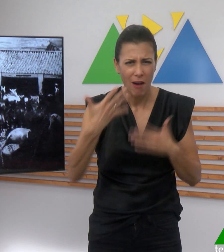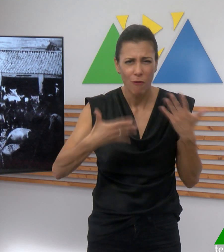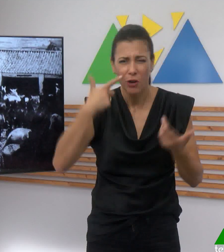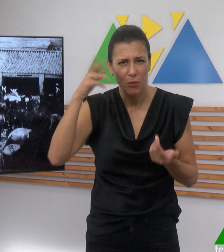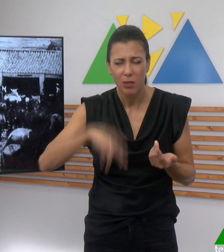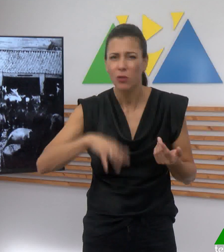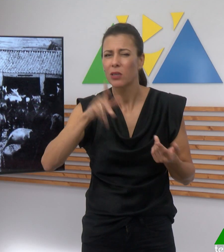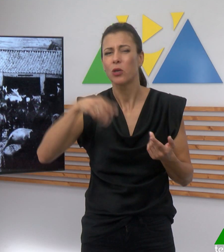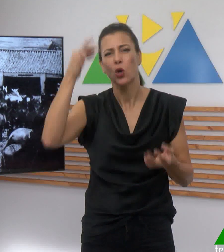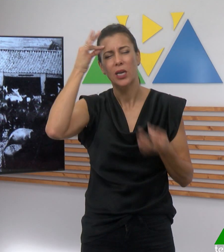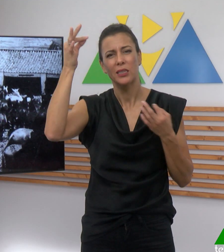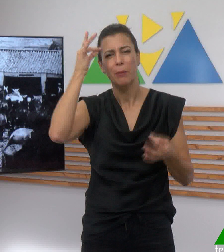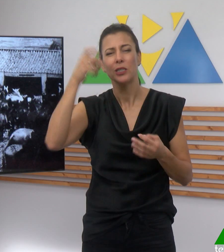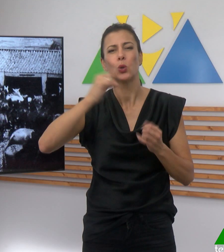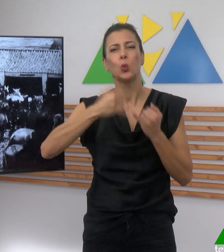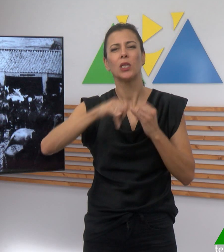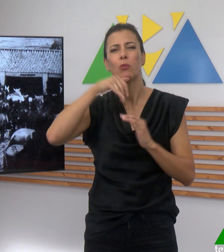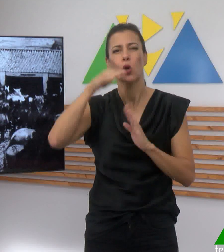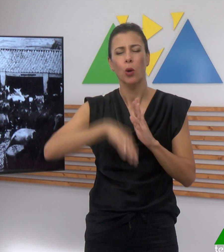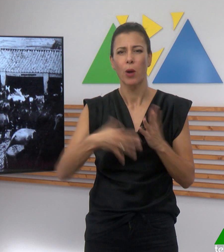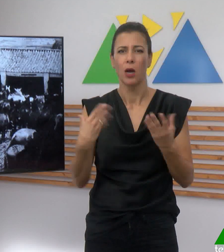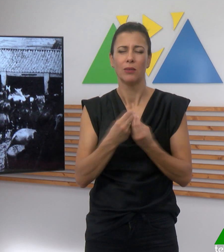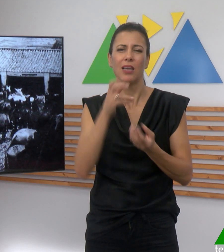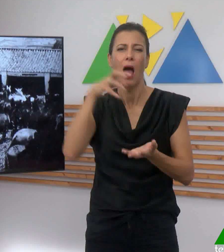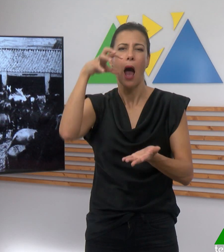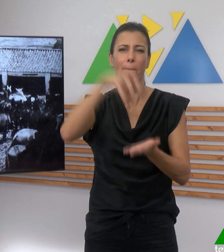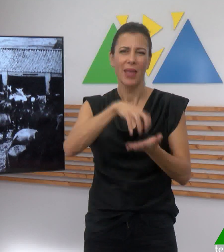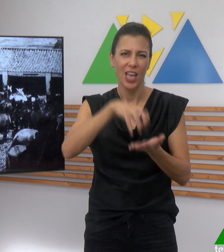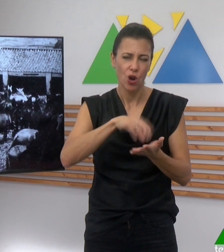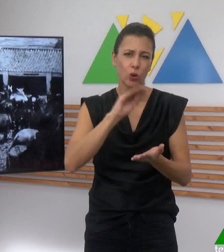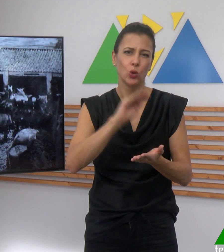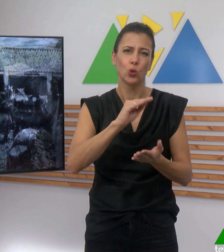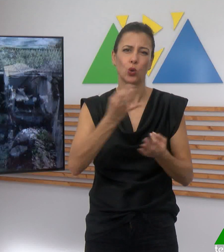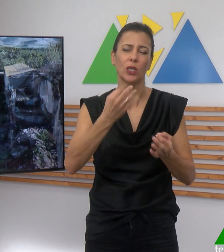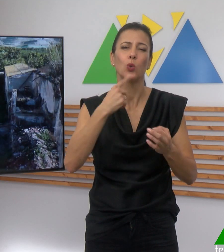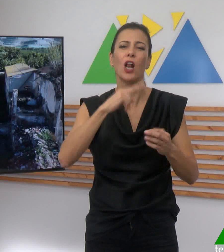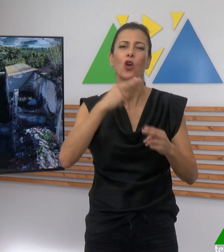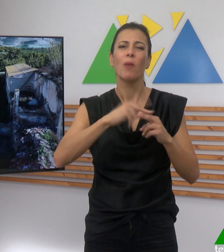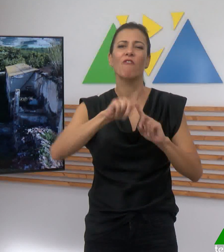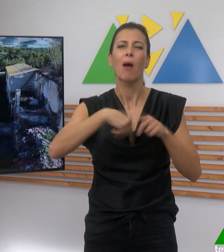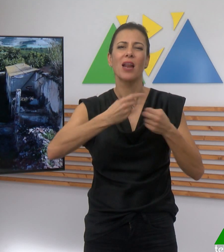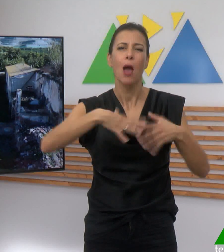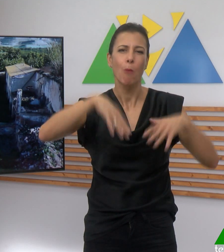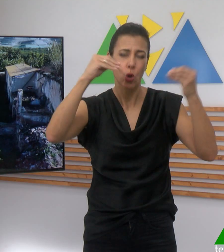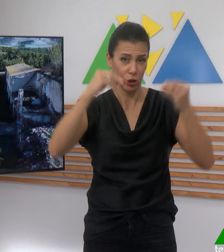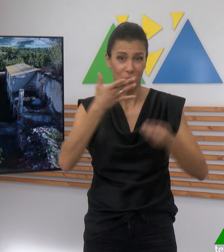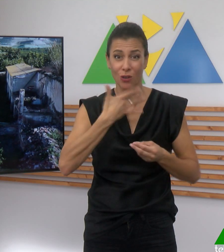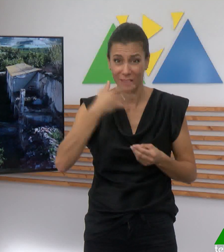concretamente En nuestro último programa ese apero de apero Burgos que lo conocíamos también y algunos de los